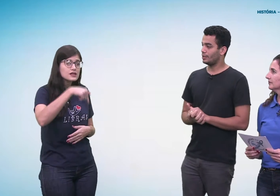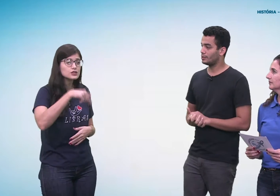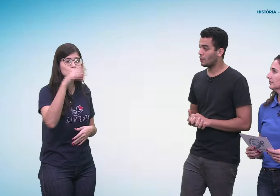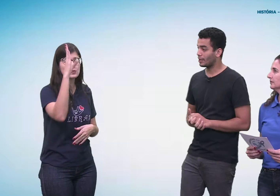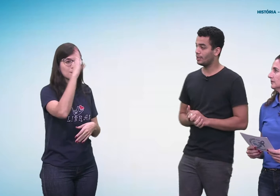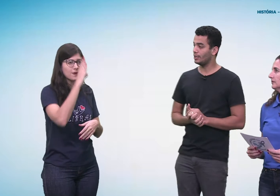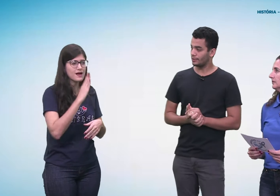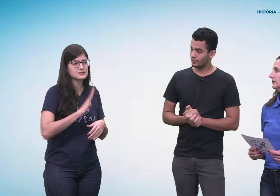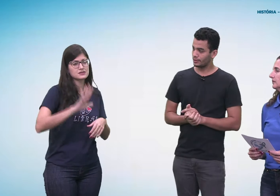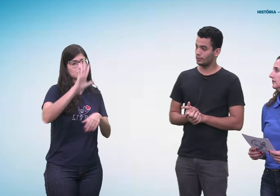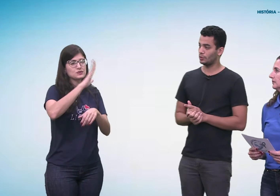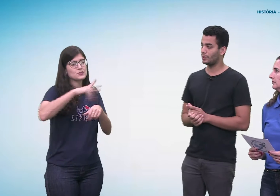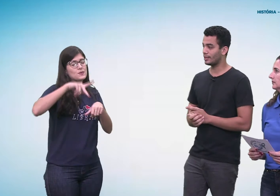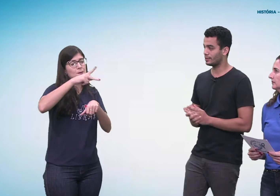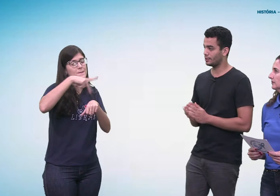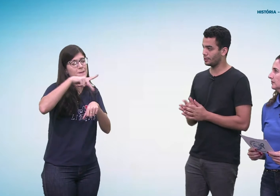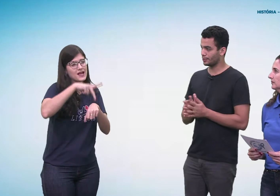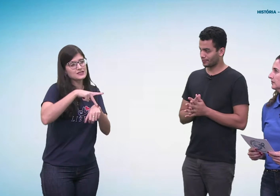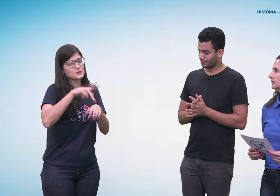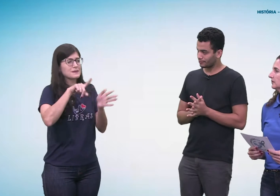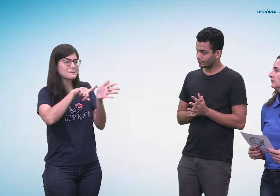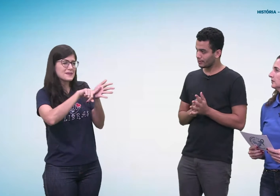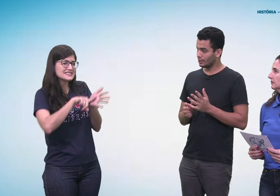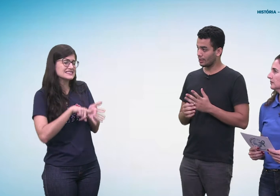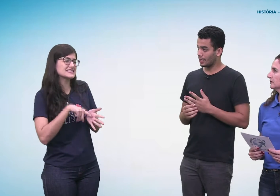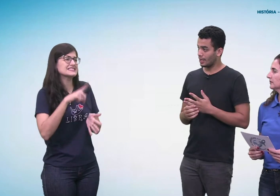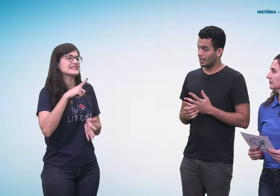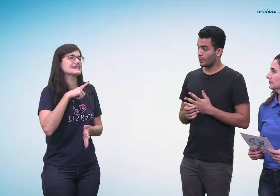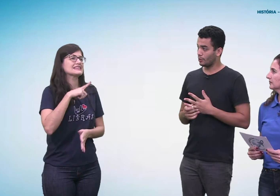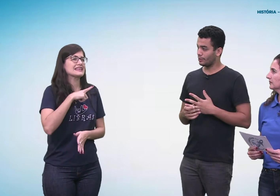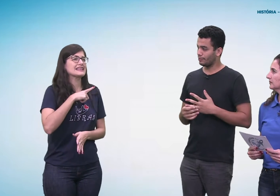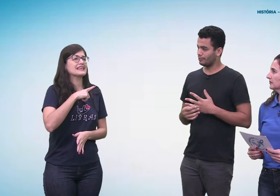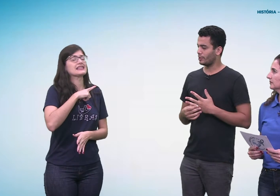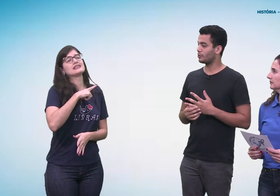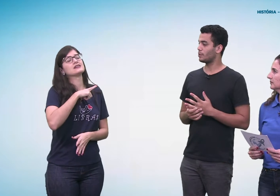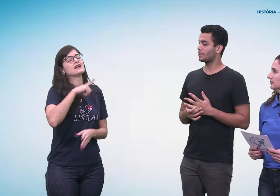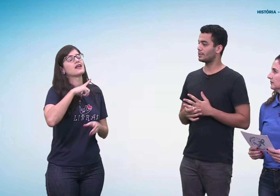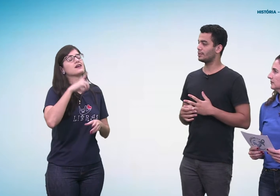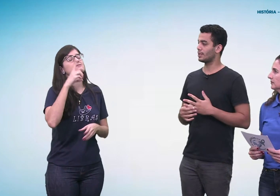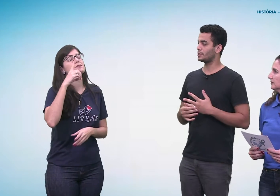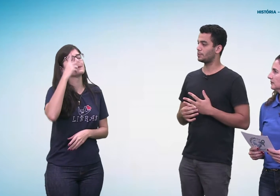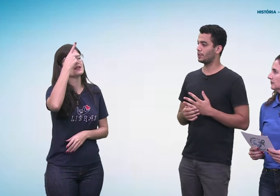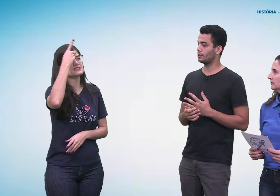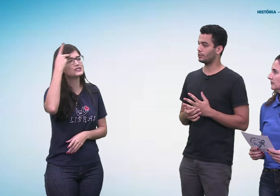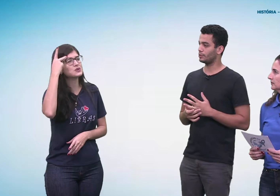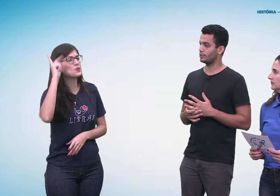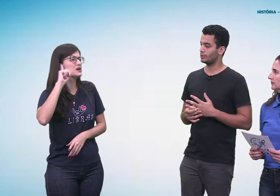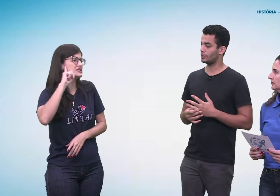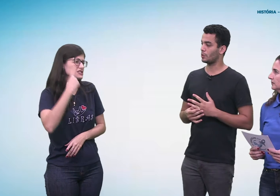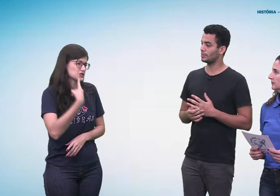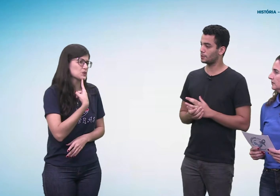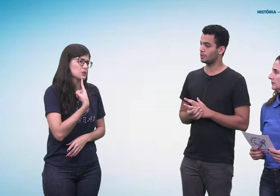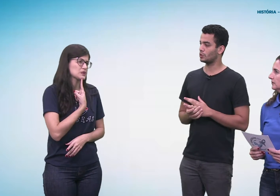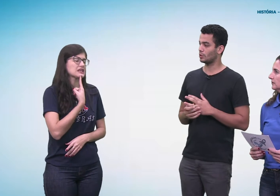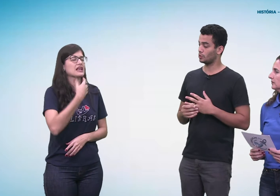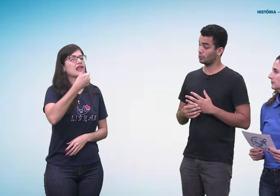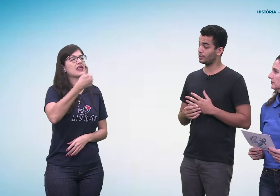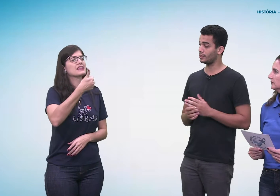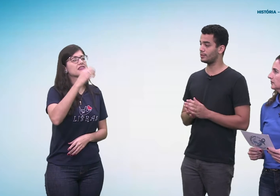Então, aqui no Brasil, eu já fiz uma pesquisa a respeito de quantas pessoas surdas